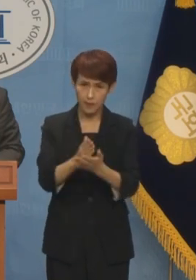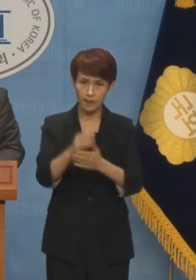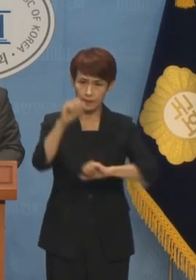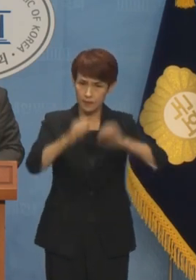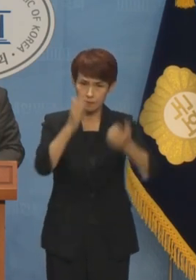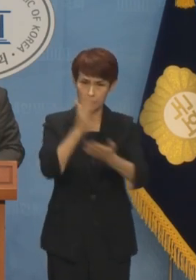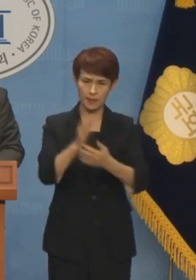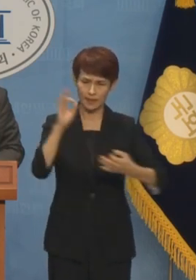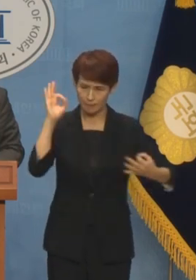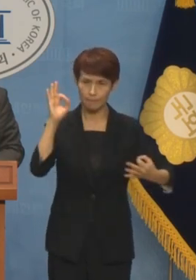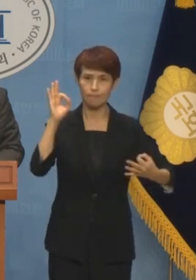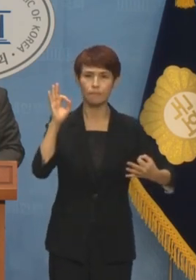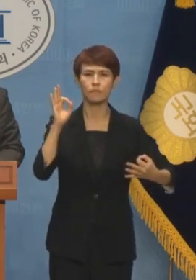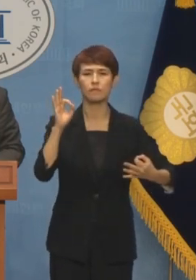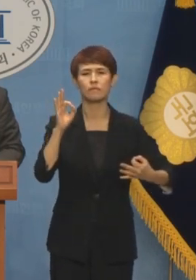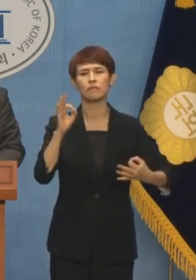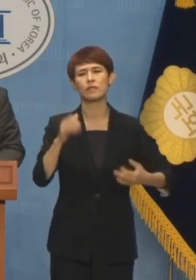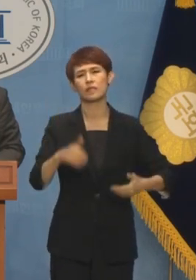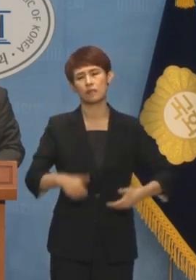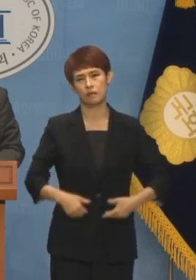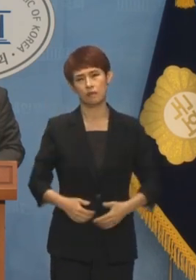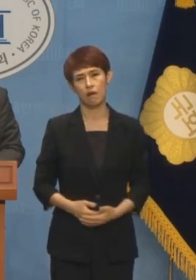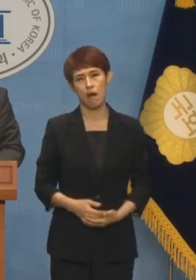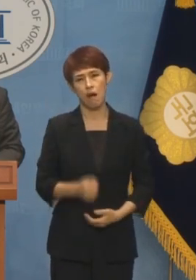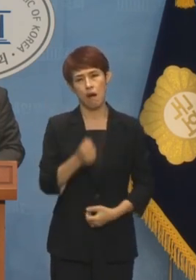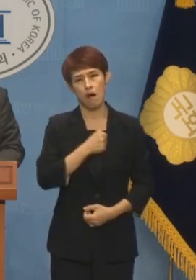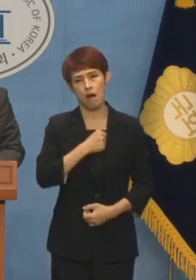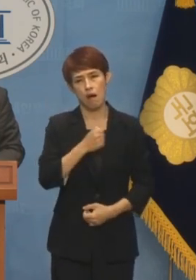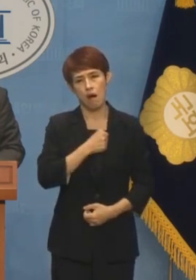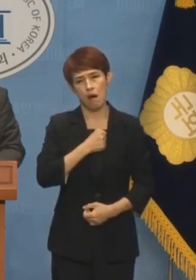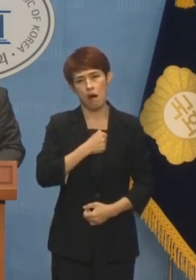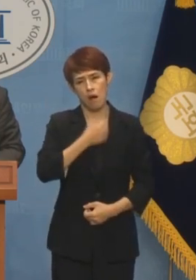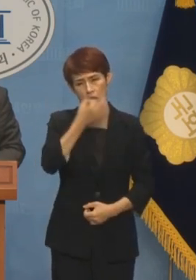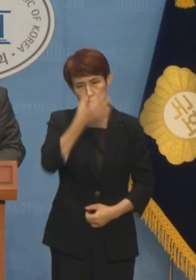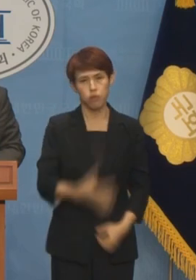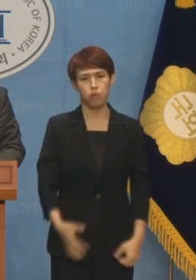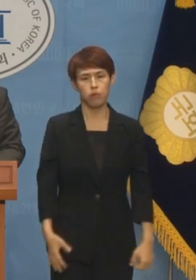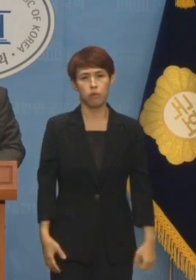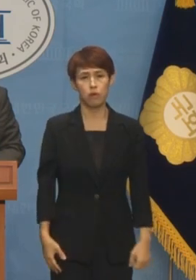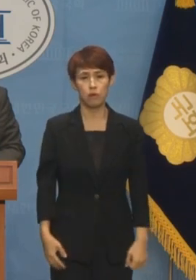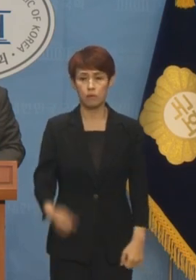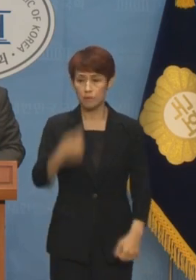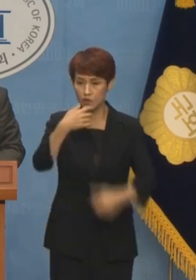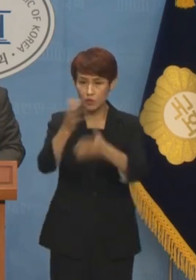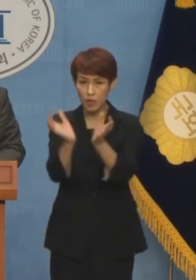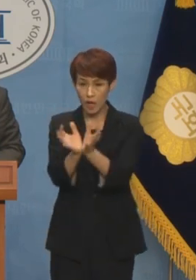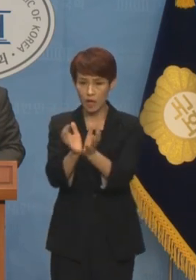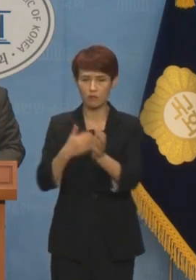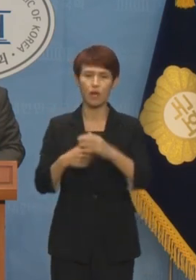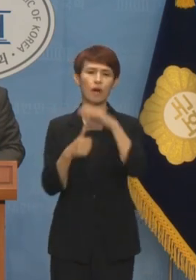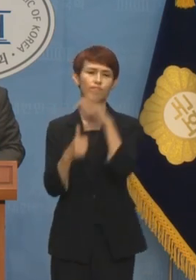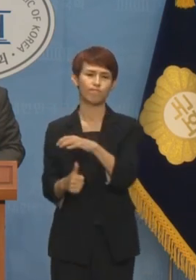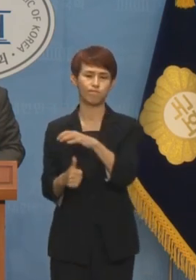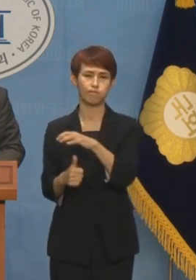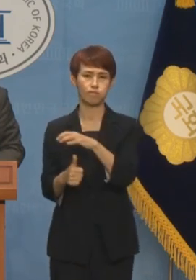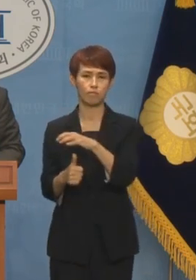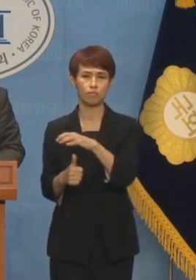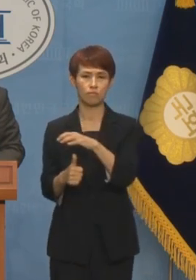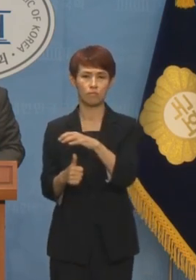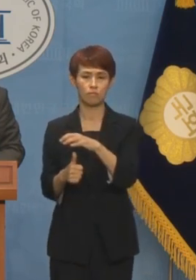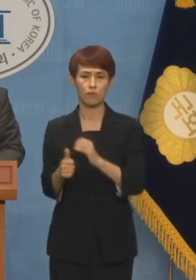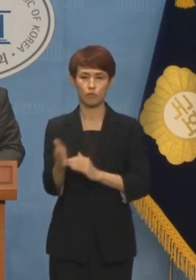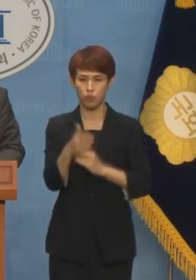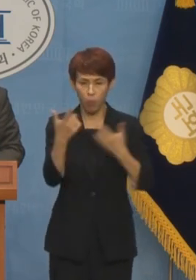말고 가만히 있어야 합니다. 숨이 점점 막혀갑니다. 민주당에 갇힌 저는 염전에 갇힌 물고기처럼